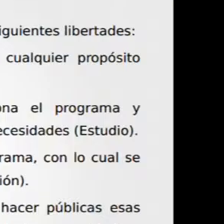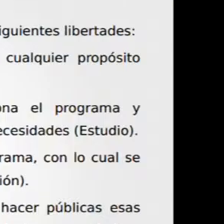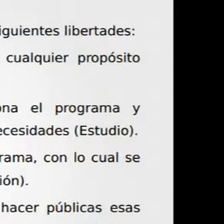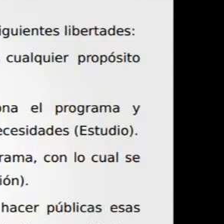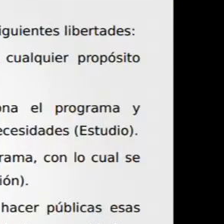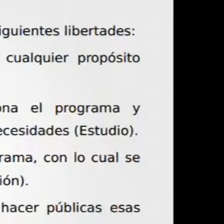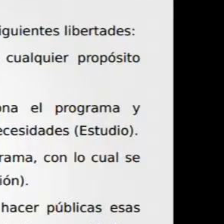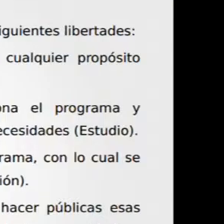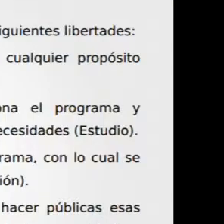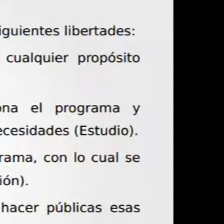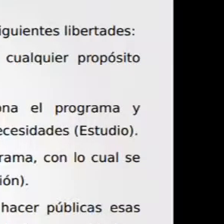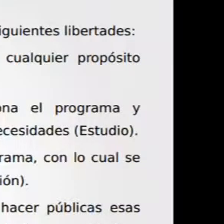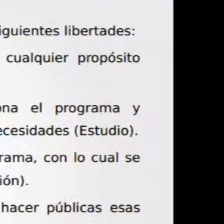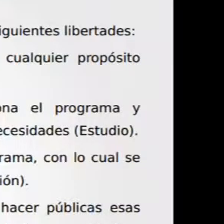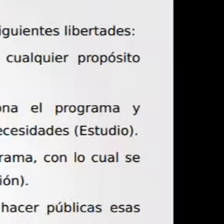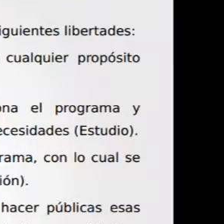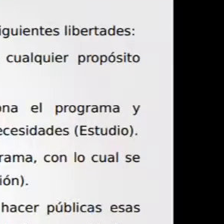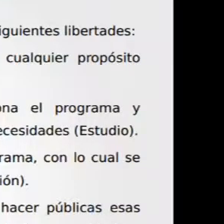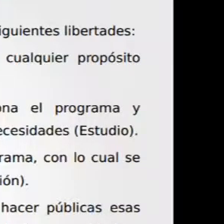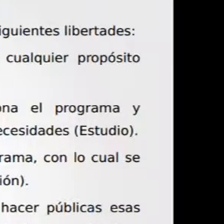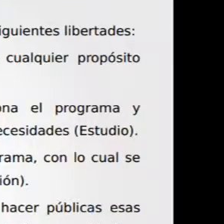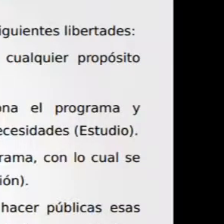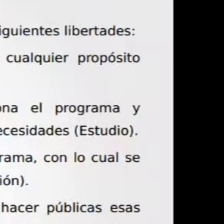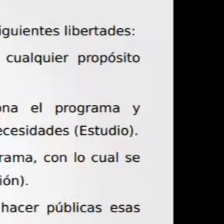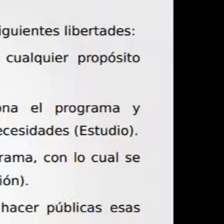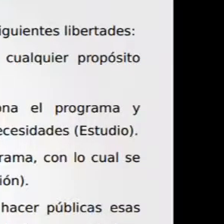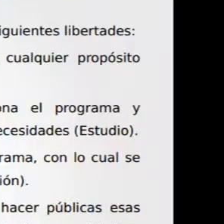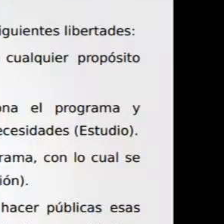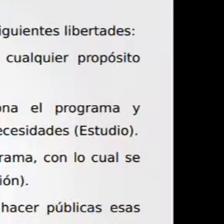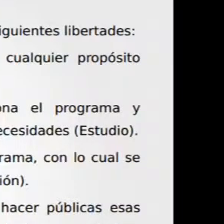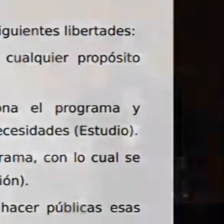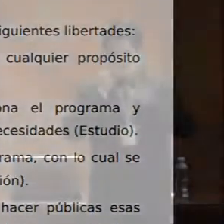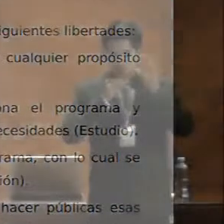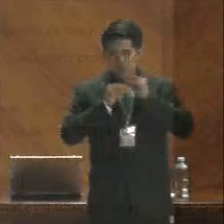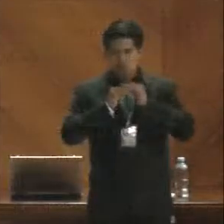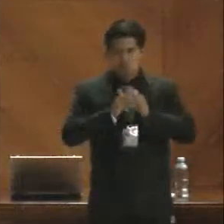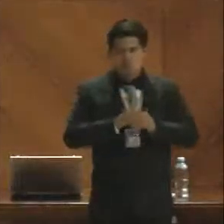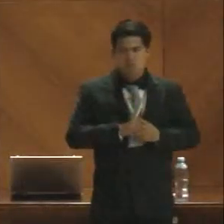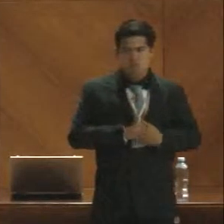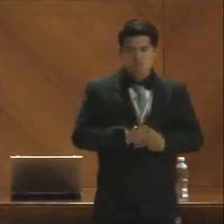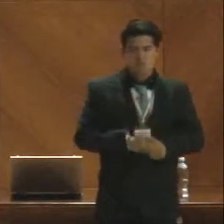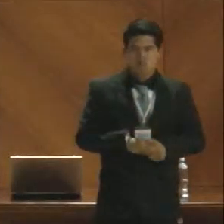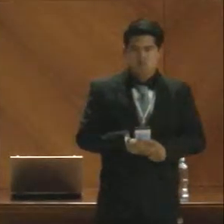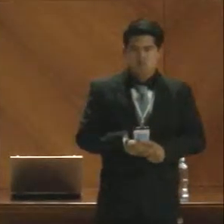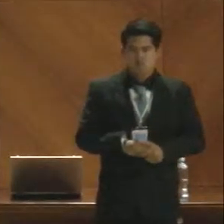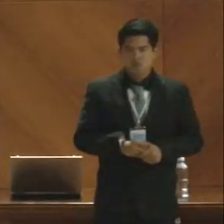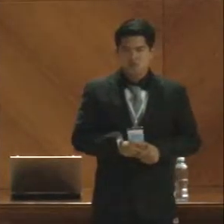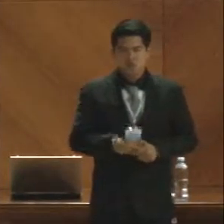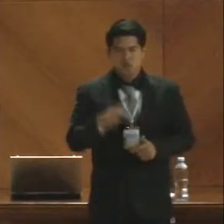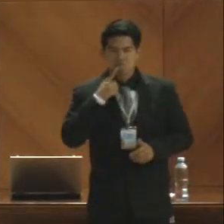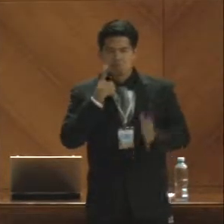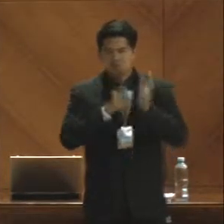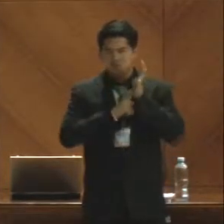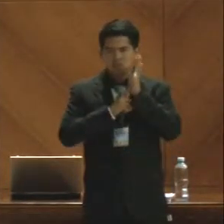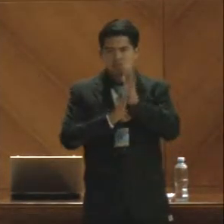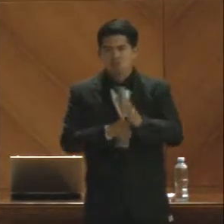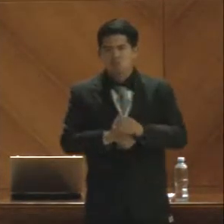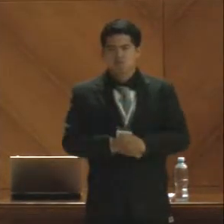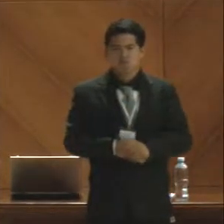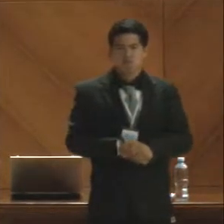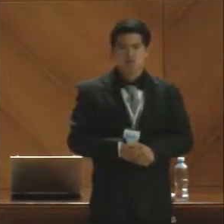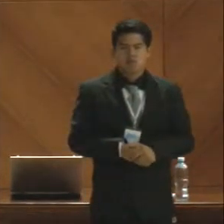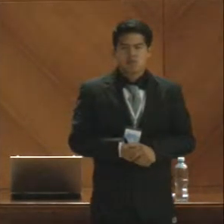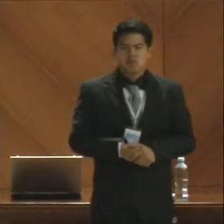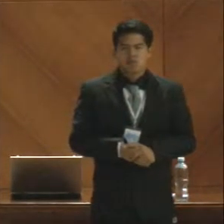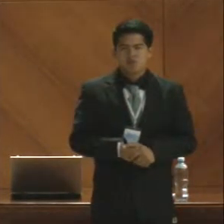del Ecuador, va a poder aprender cómo funcionan los sistemas hechos en la realidad. Y yo les doy un ejemplo. ¿Cuál